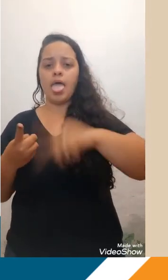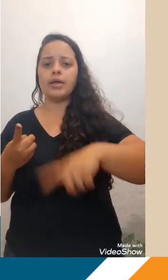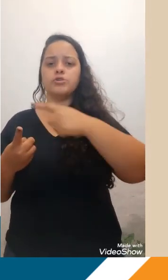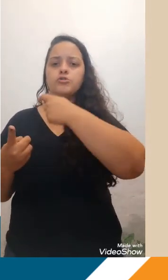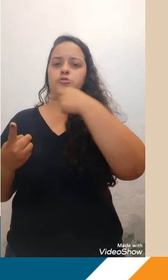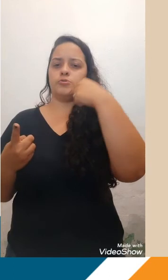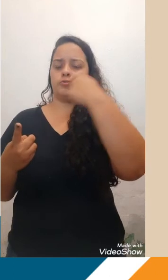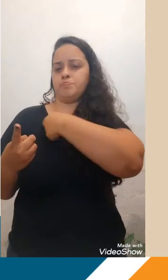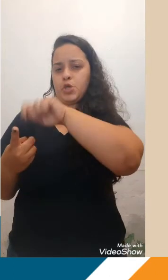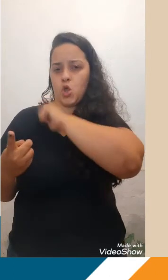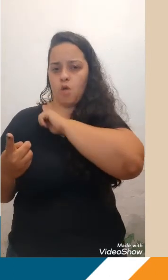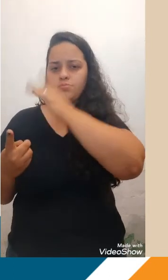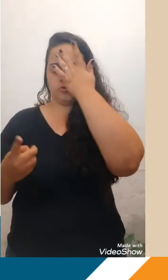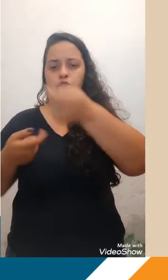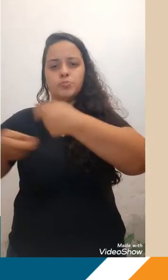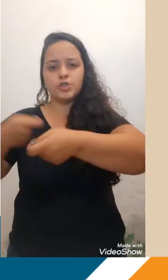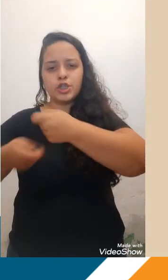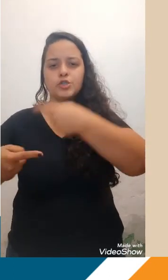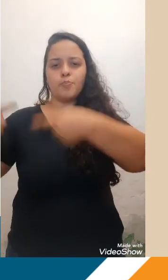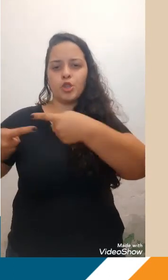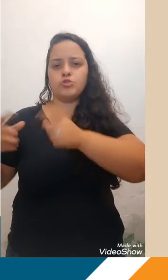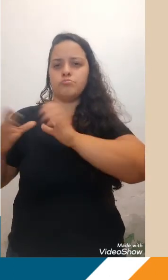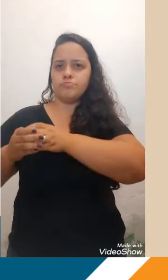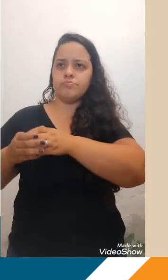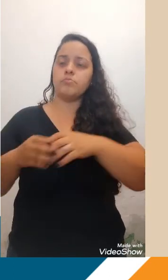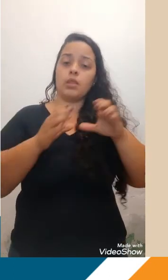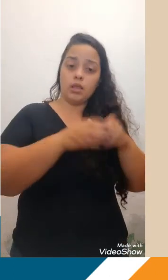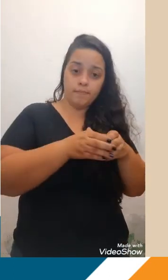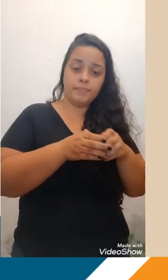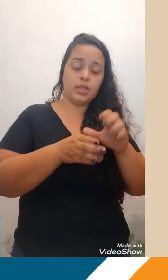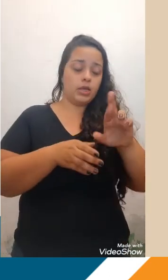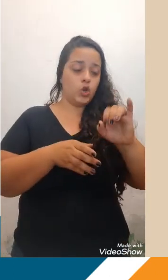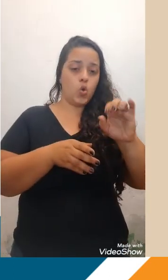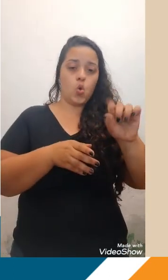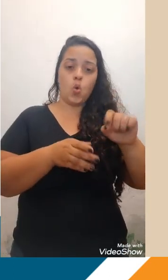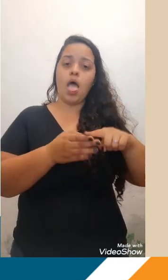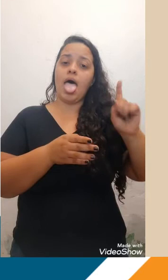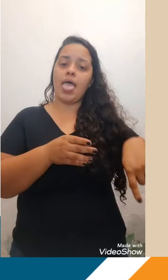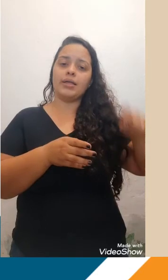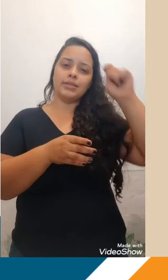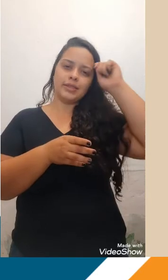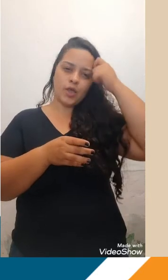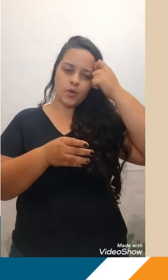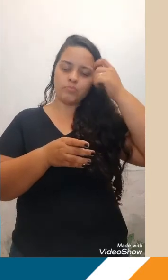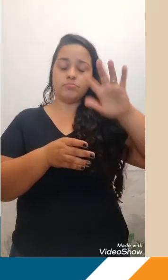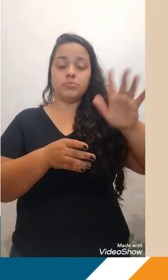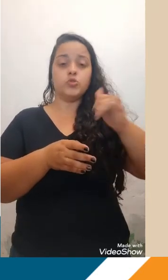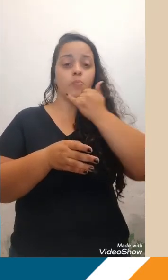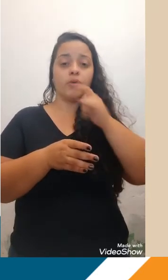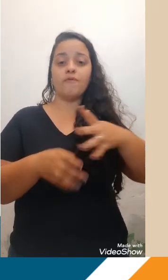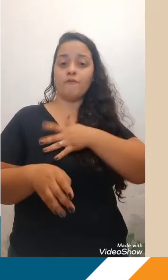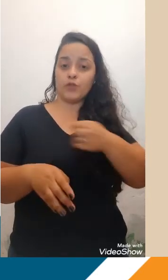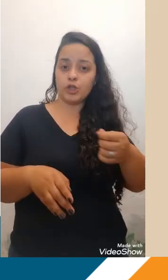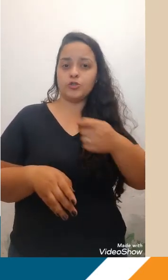ficarem responsáveis pela administração e política colonial, enquanto os crioulos eram os filhos dos espanhóis nascidos na América e,